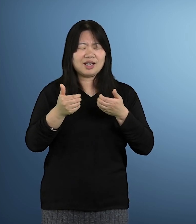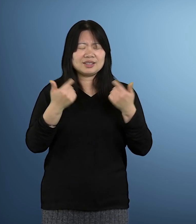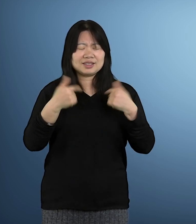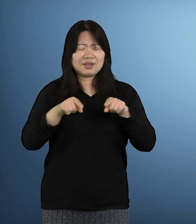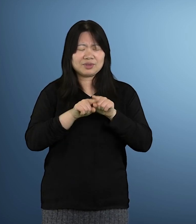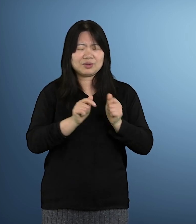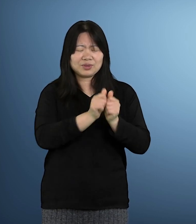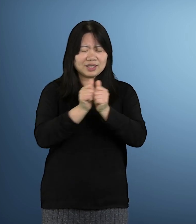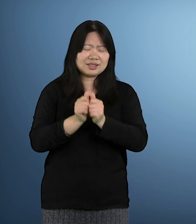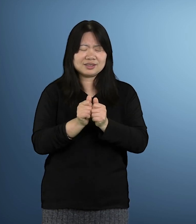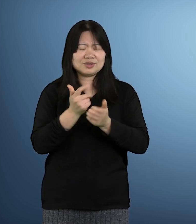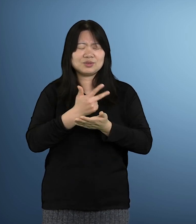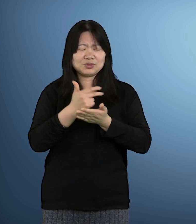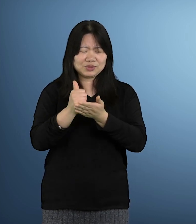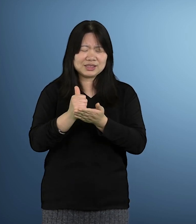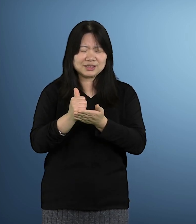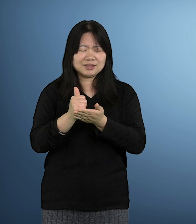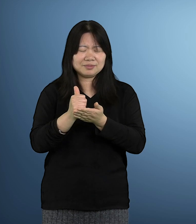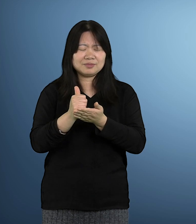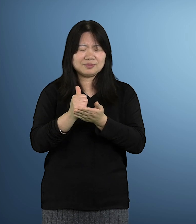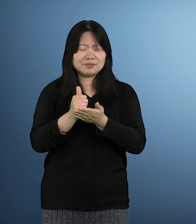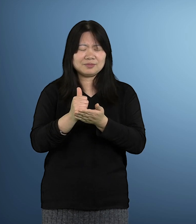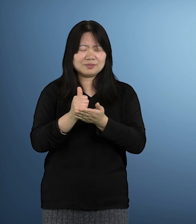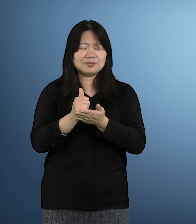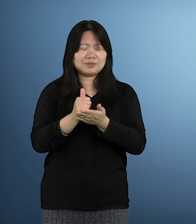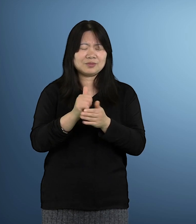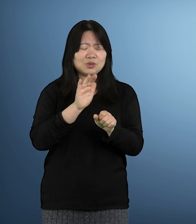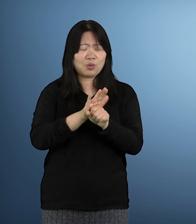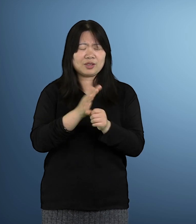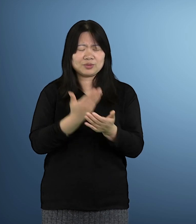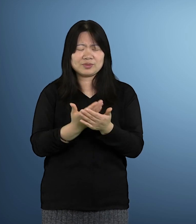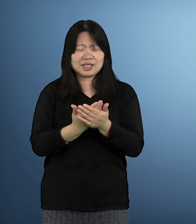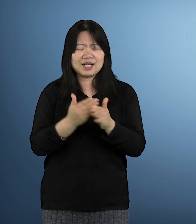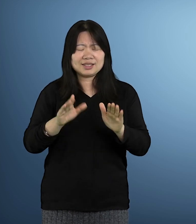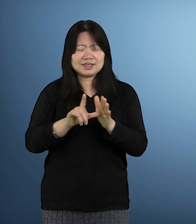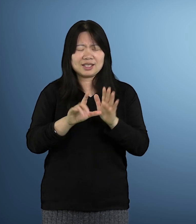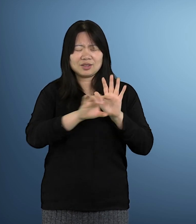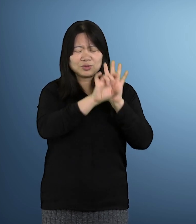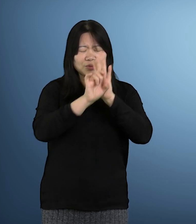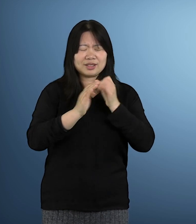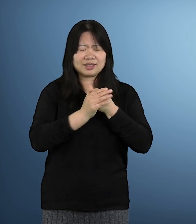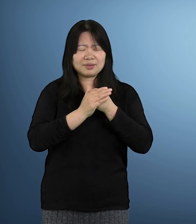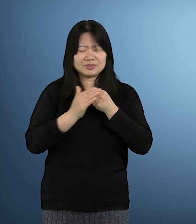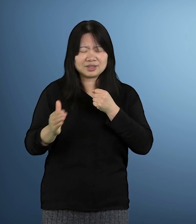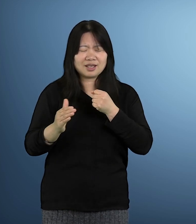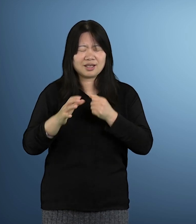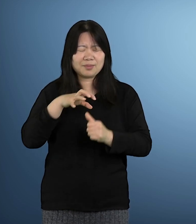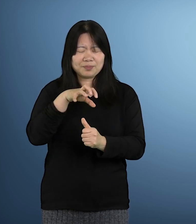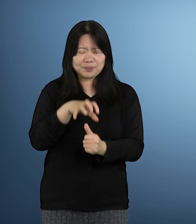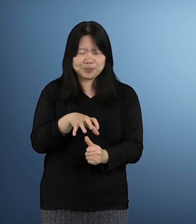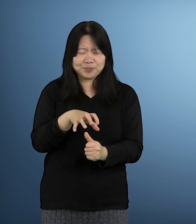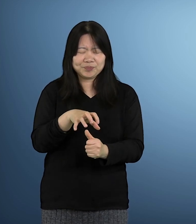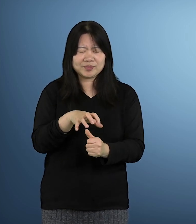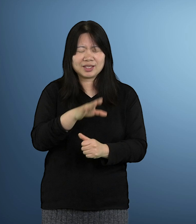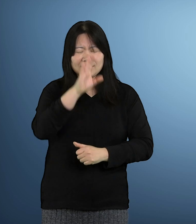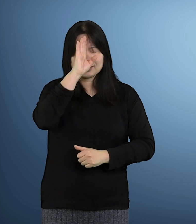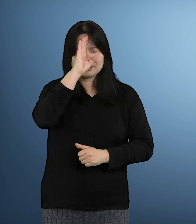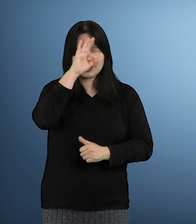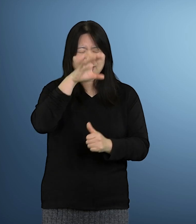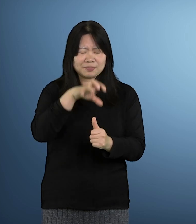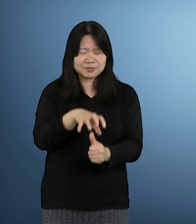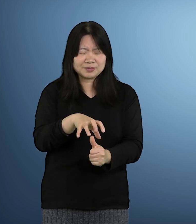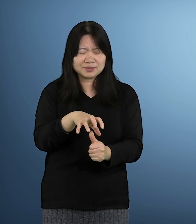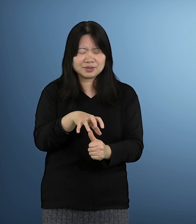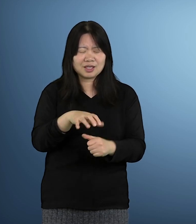임마누엘로 동행해 주시옵소서. 이 시간도 코로나로 묶여있고 질병에